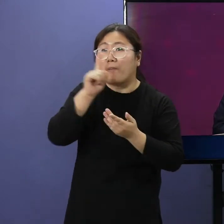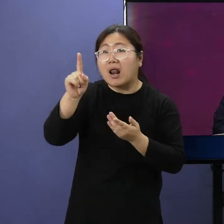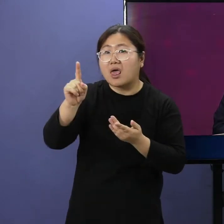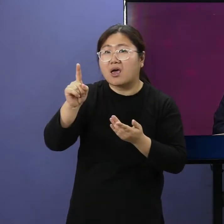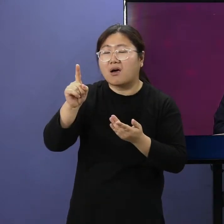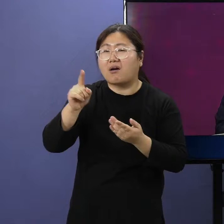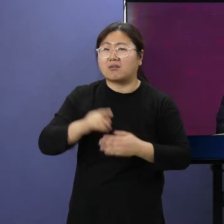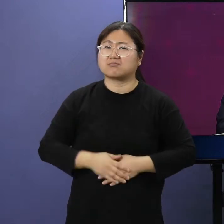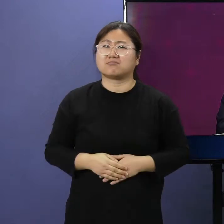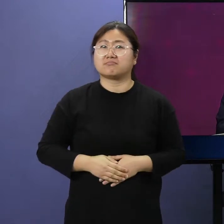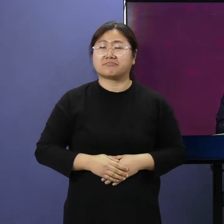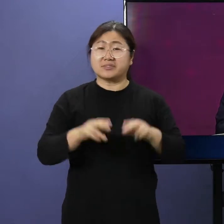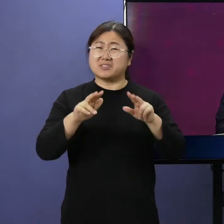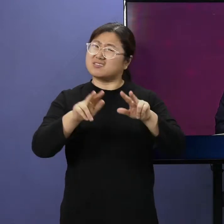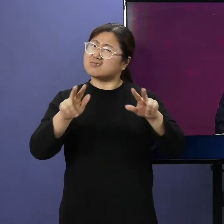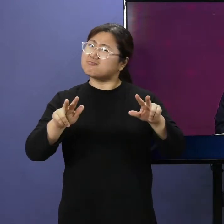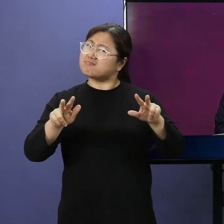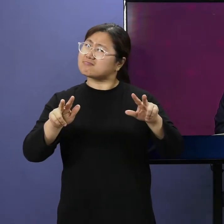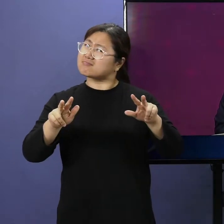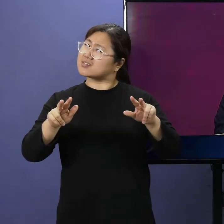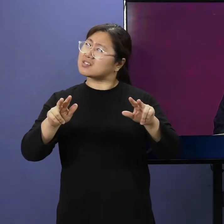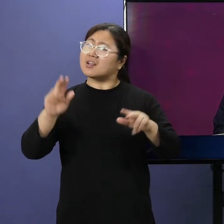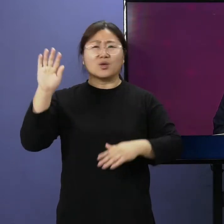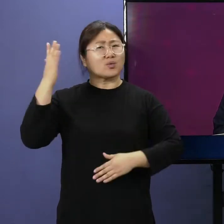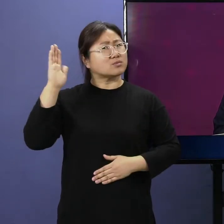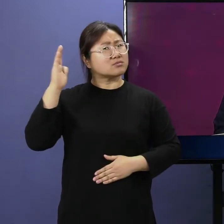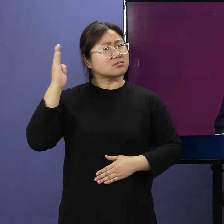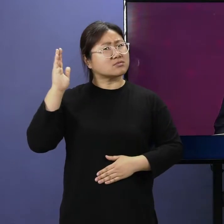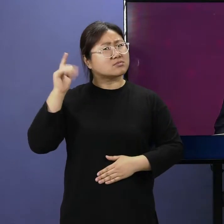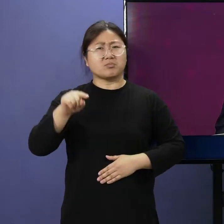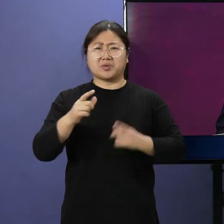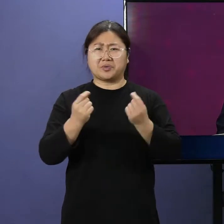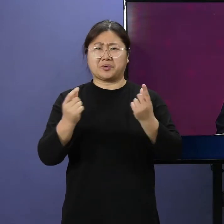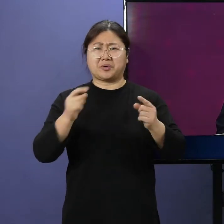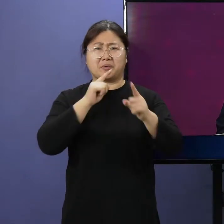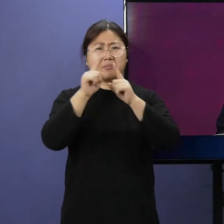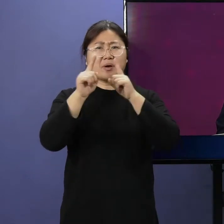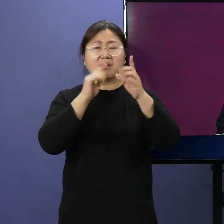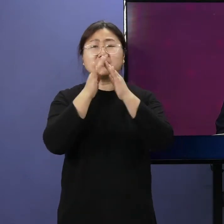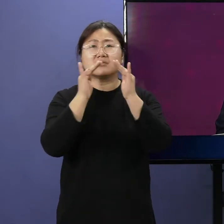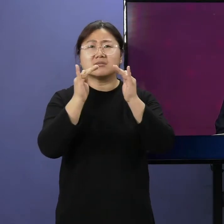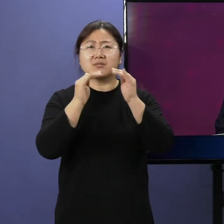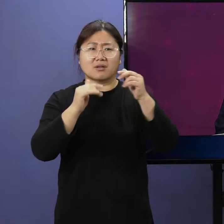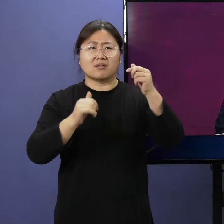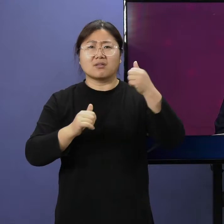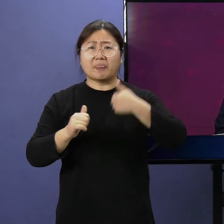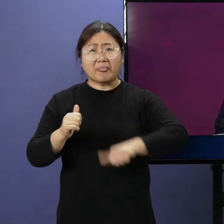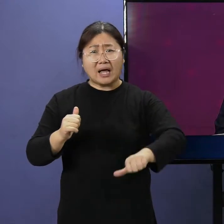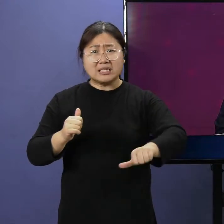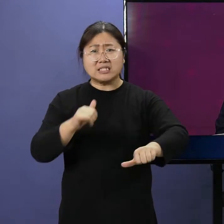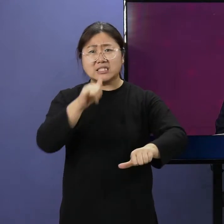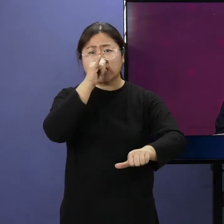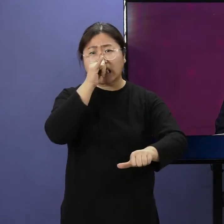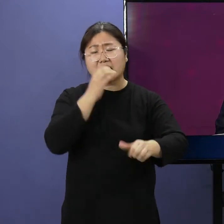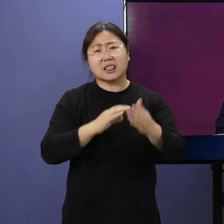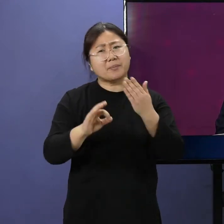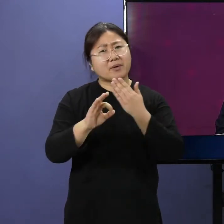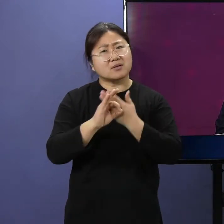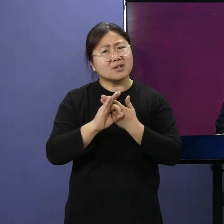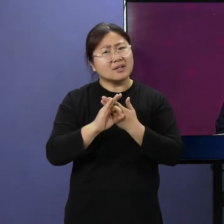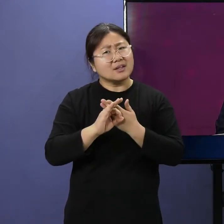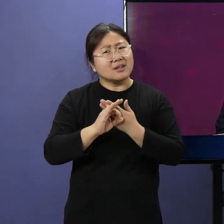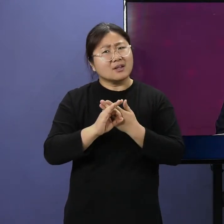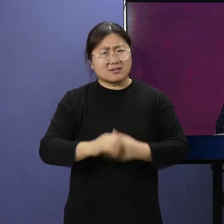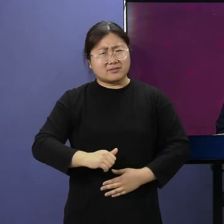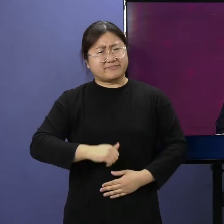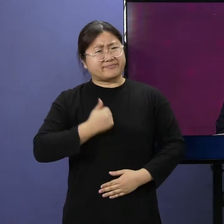현대사회에 이렇게 이야기하는 자녀가 있다면 화가 좀 나겠죠. 예의도 없고 개념도 없고 생각도 없고 철도